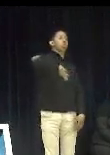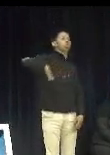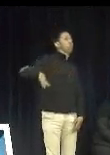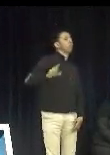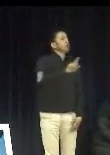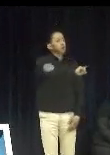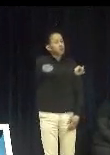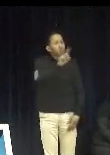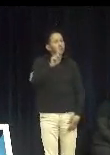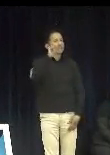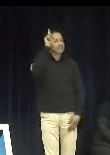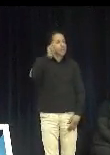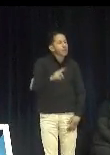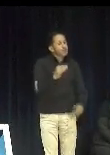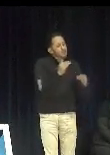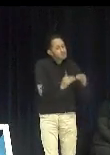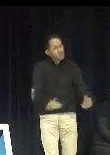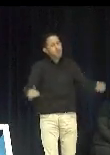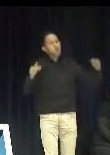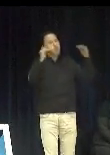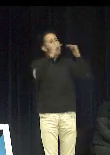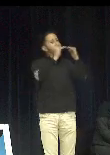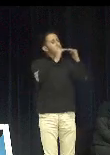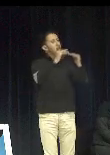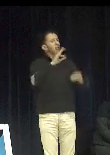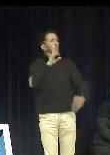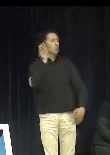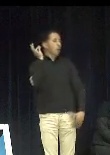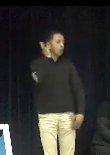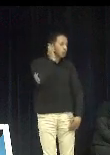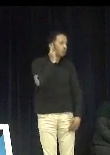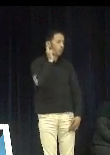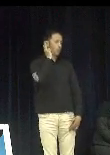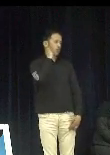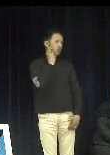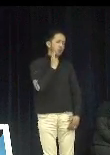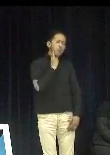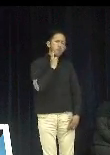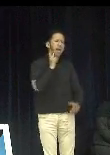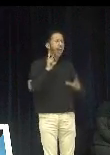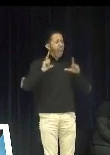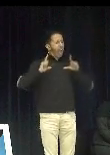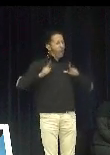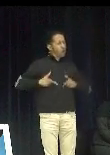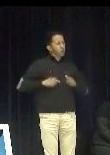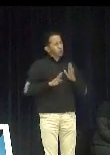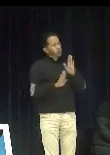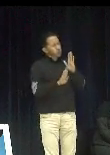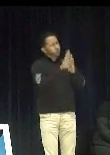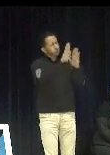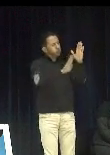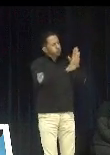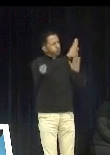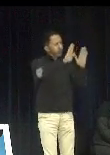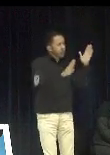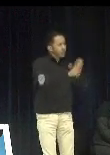والأدبية واللغات الأجنبية. الخطوة الثالثة، يجب أن ندق باب وزارة